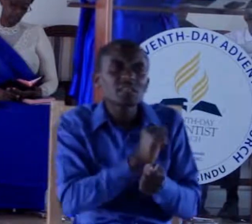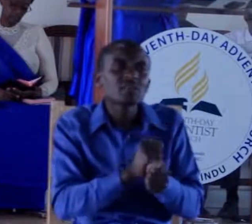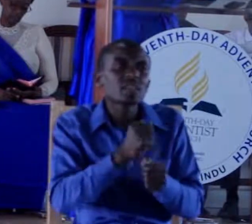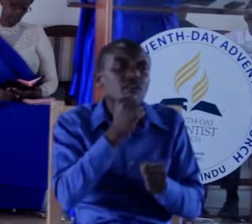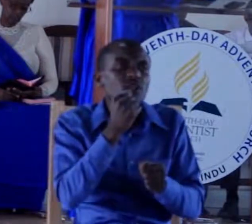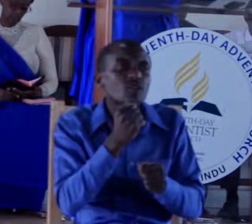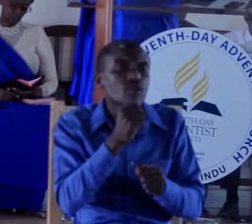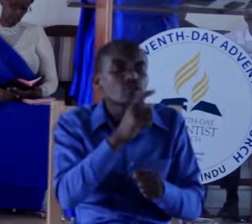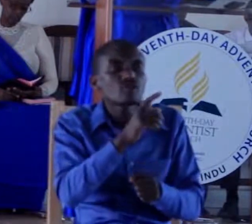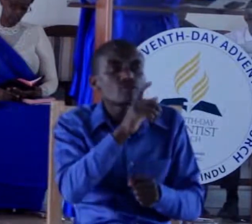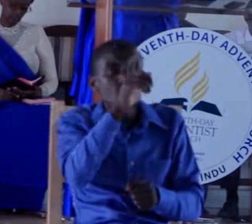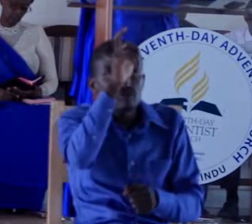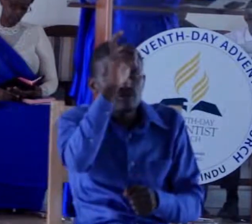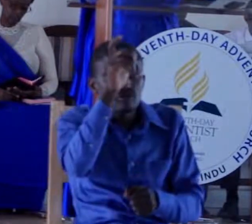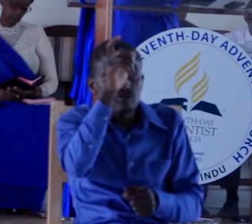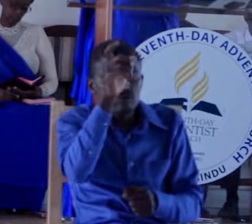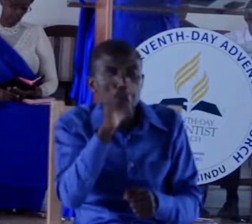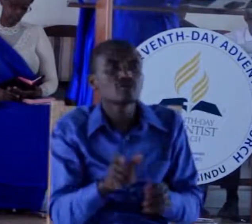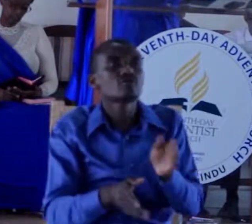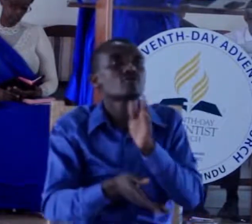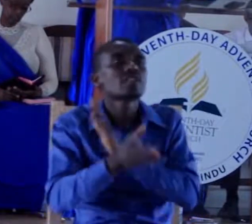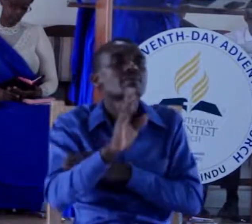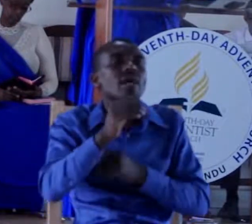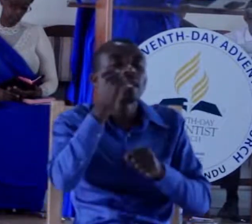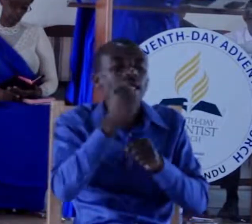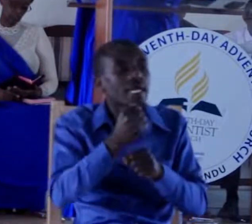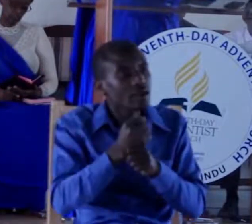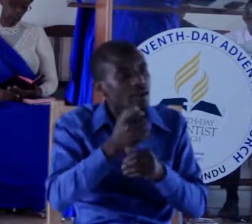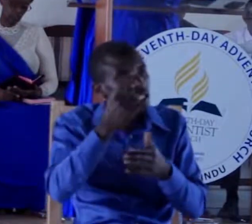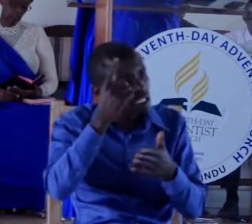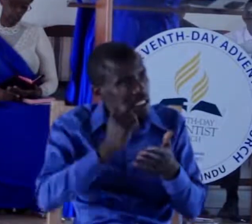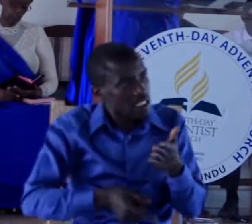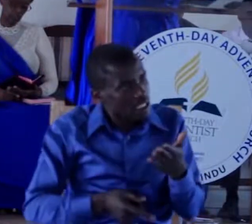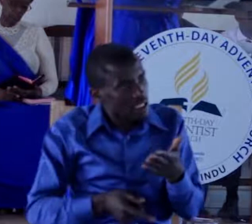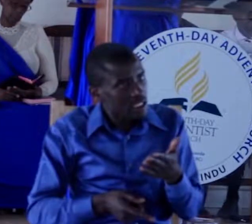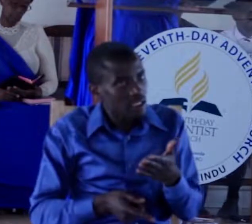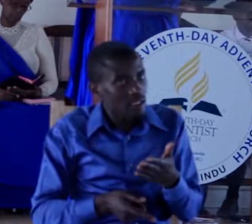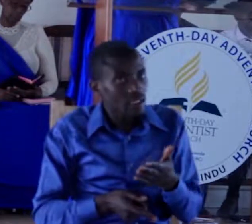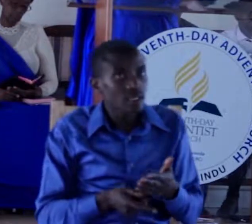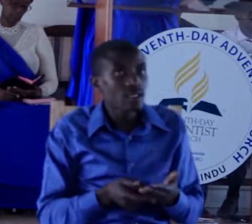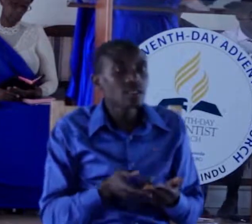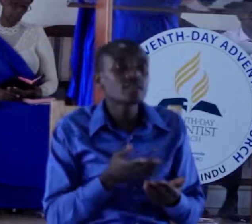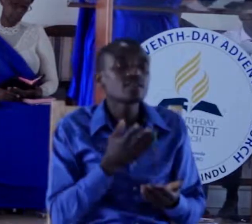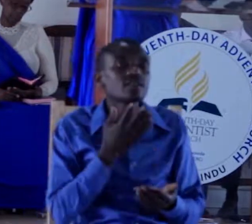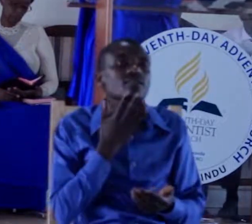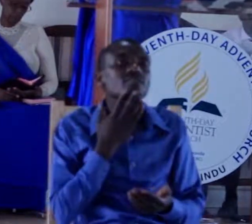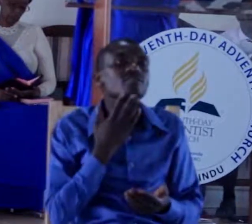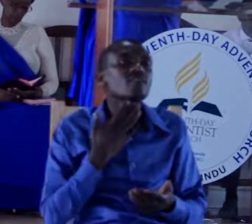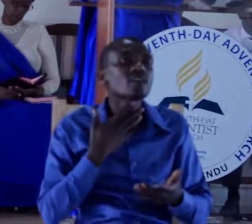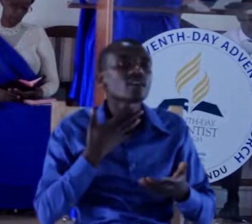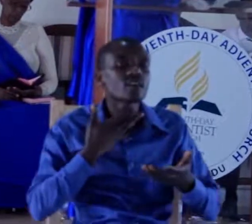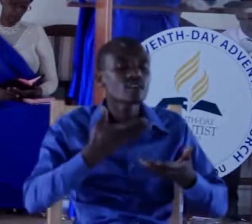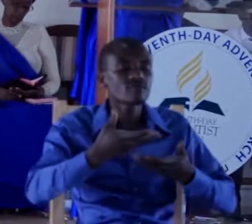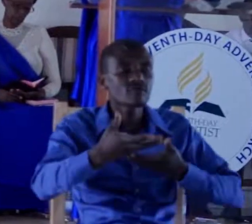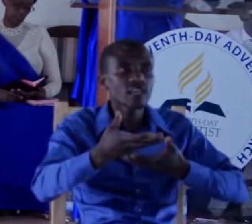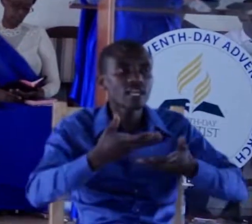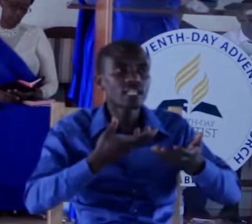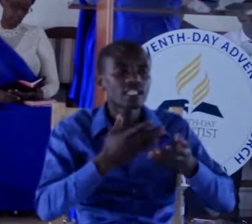mukiranutsi yakora iki ngira ngo niyo magambo nifuza ko tugira naho ikiganiro kuri aya